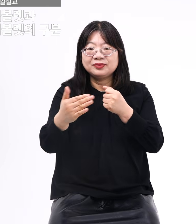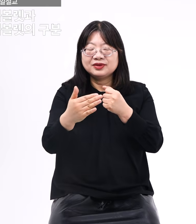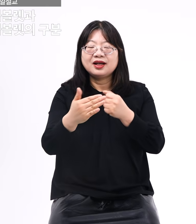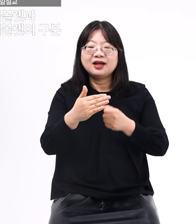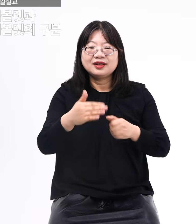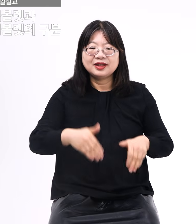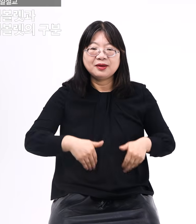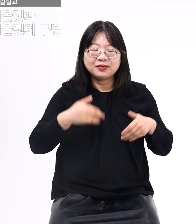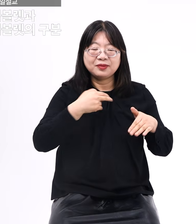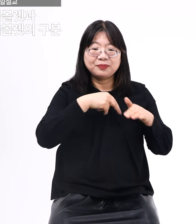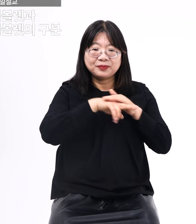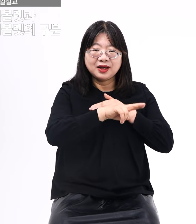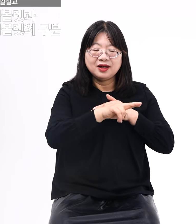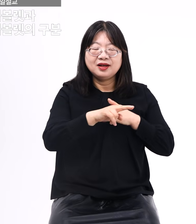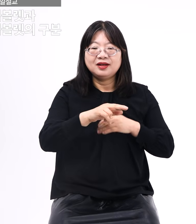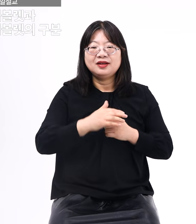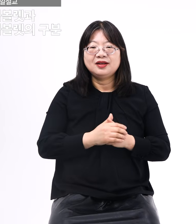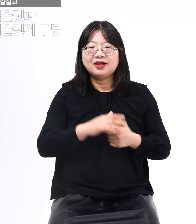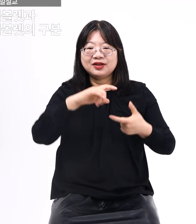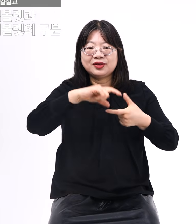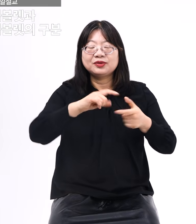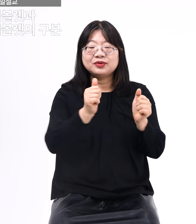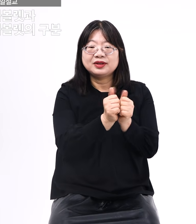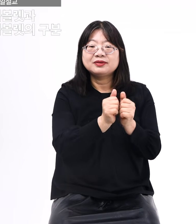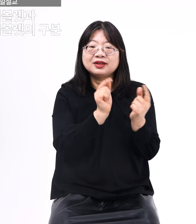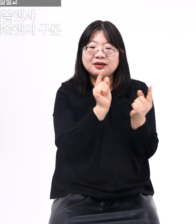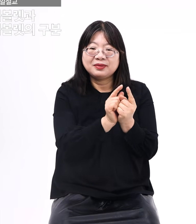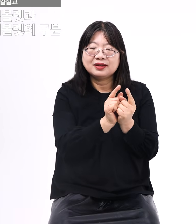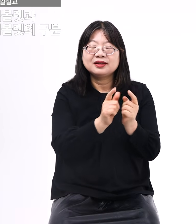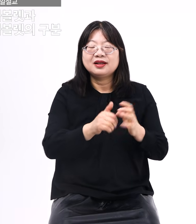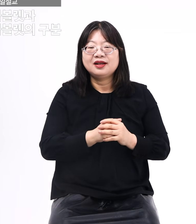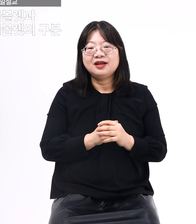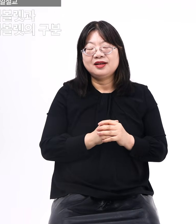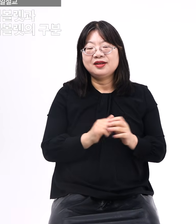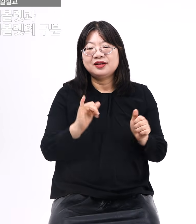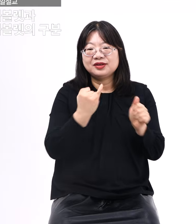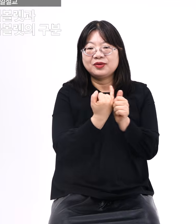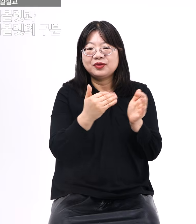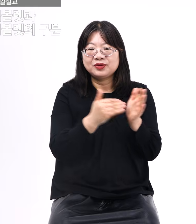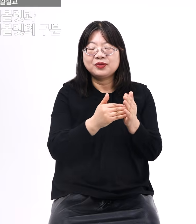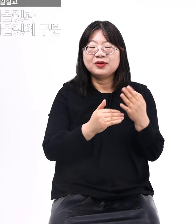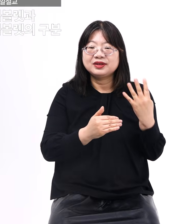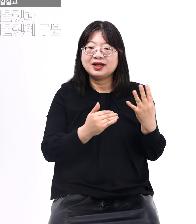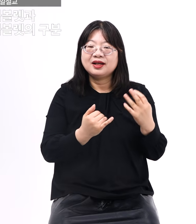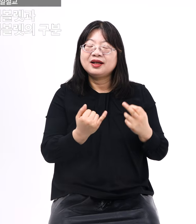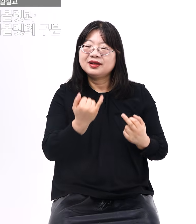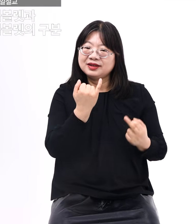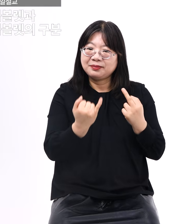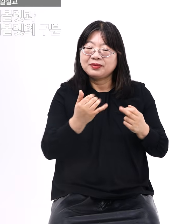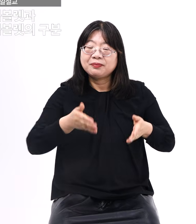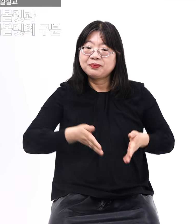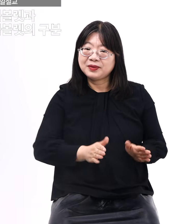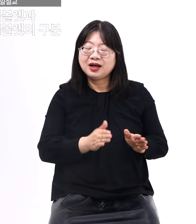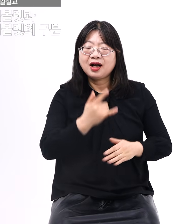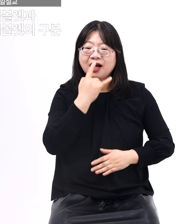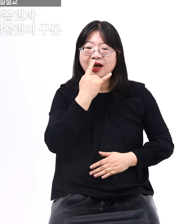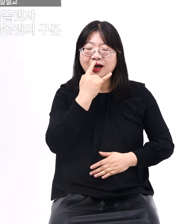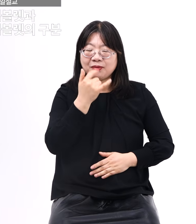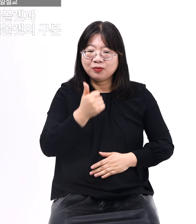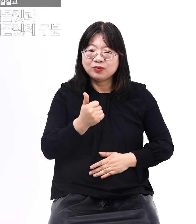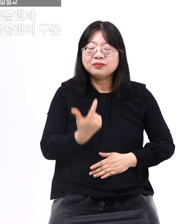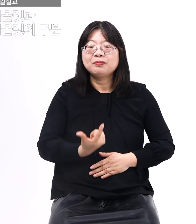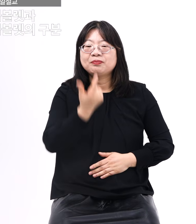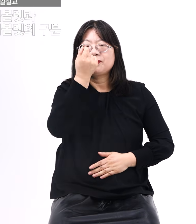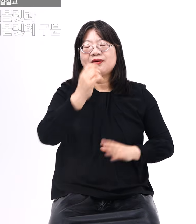오셔서 경상도 남자를 만나 일가를 이루시고 4남매를 두셨어요. 아버지 일찍